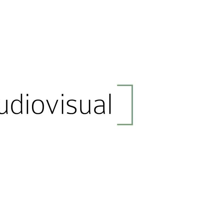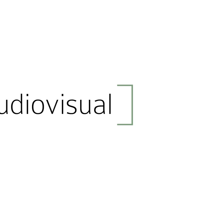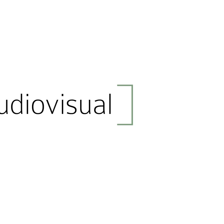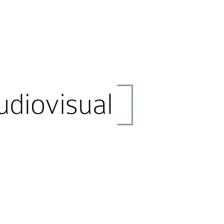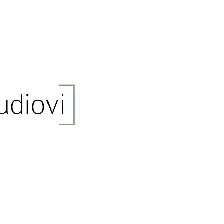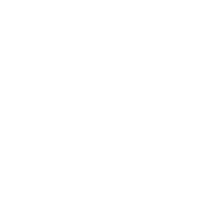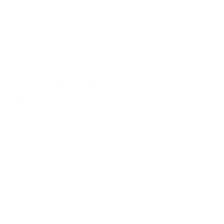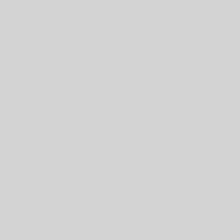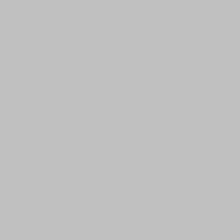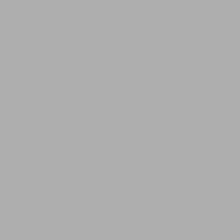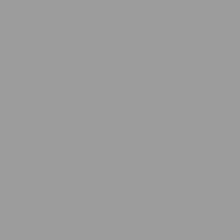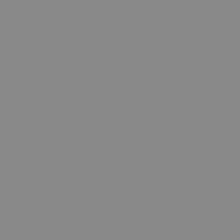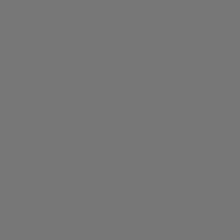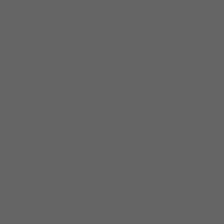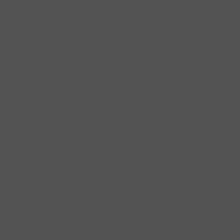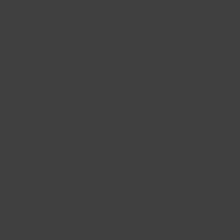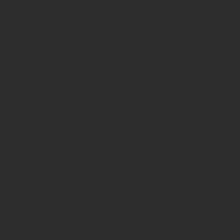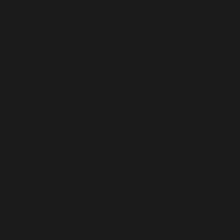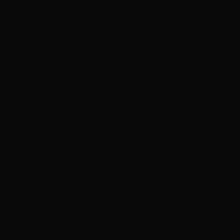Obrigado.